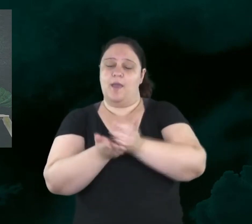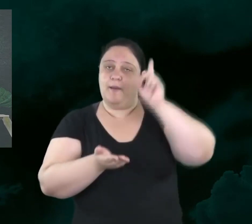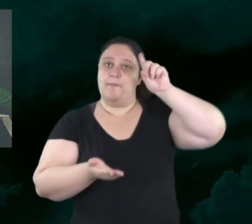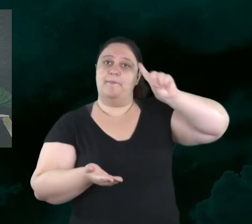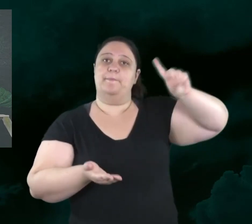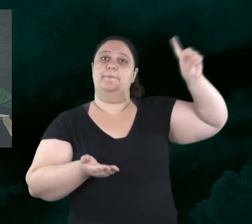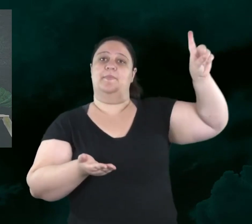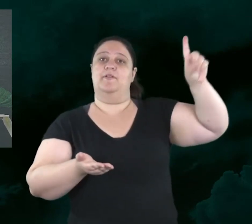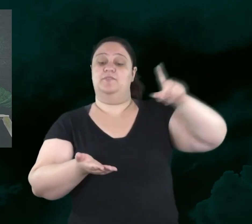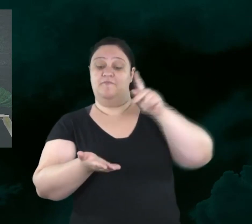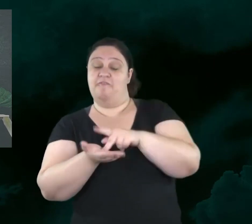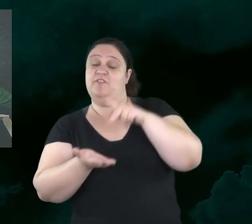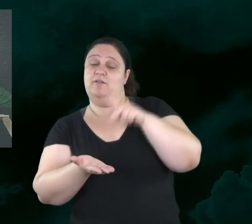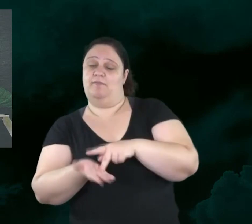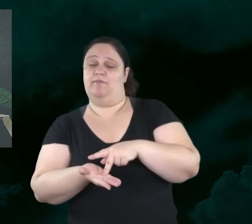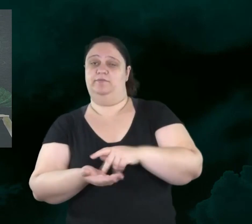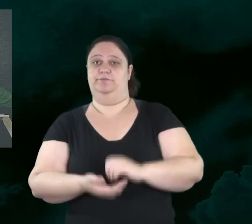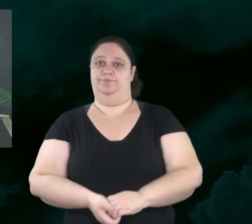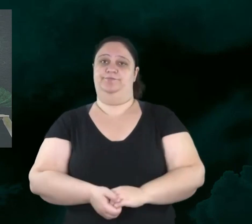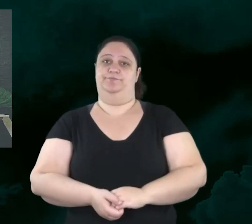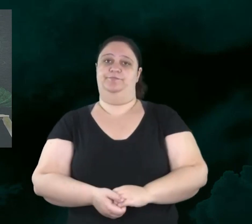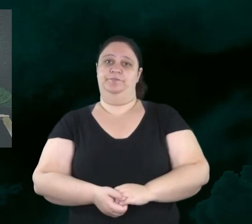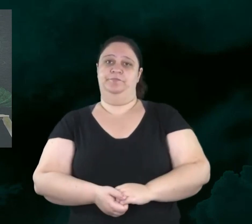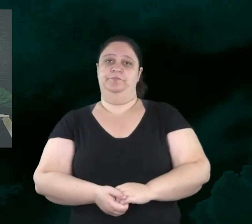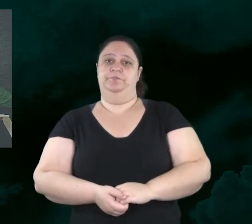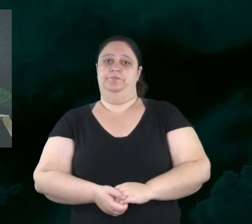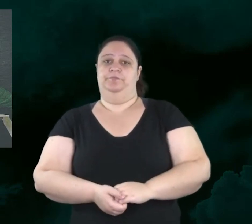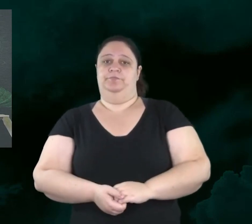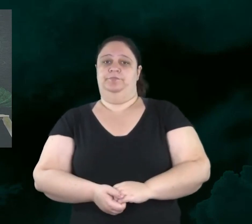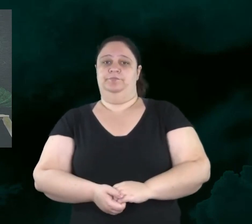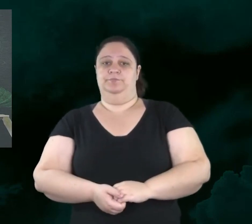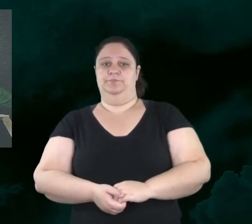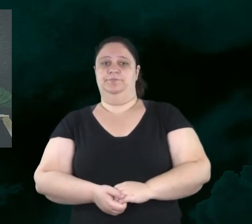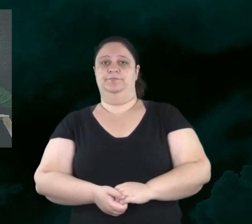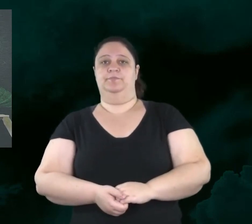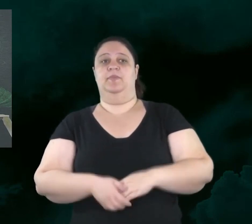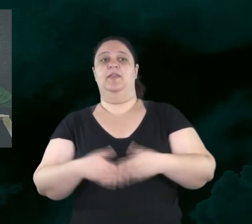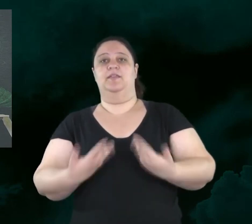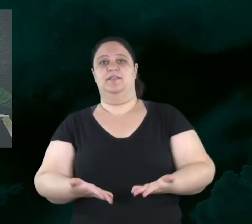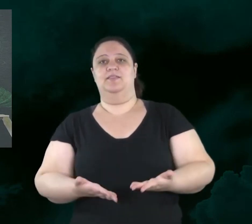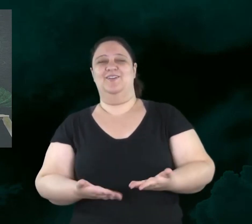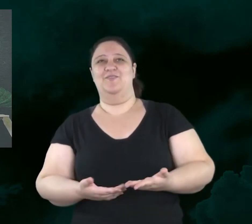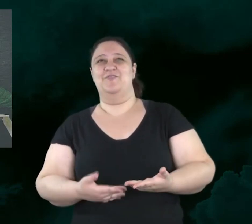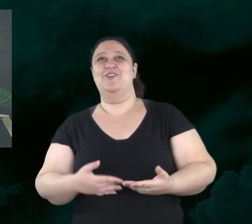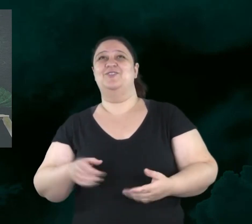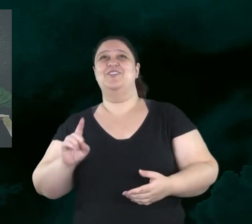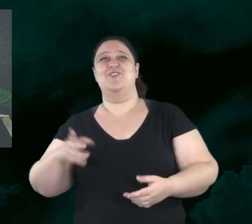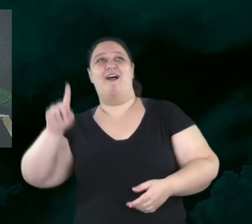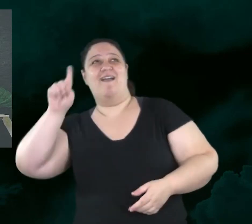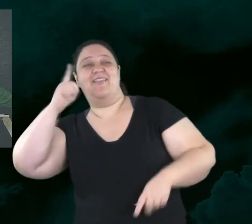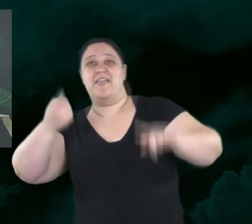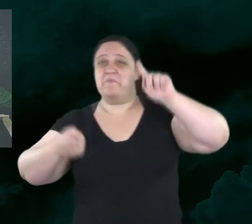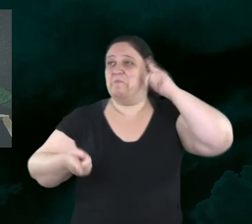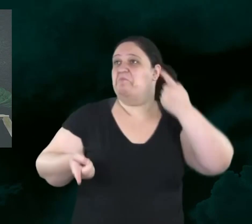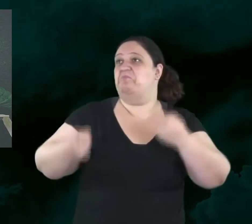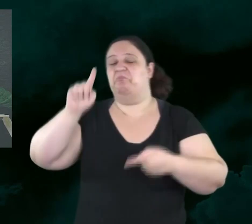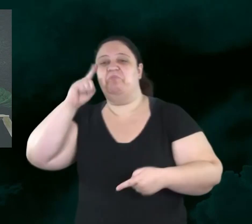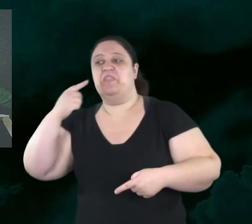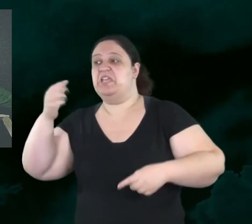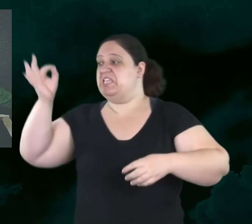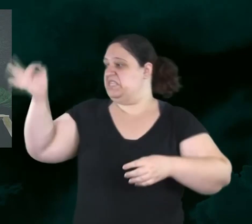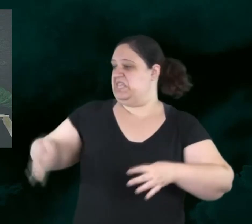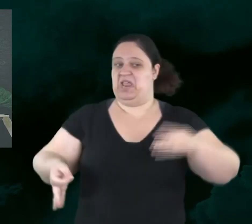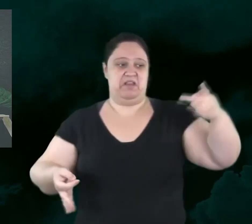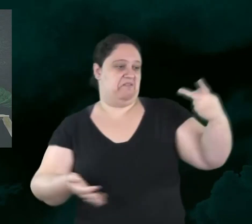a verdade. Então, irmãos, não é discussão de ideias, não é discussão quem está certo, quem